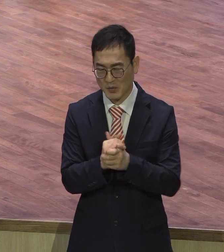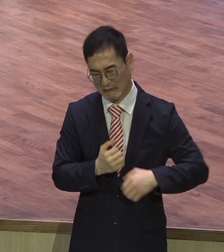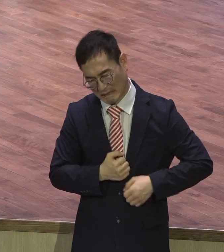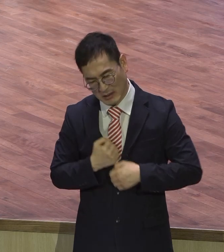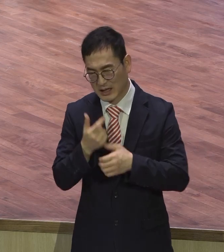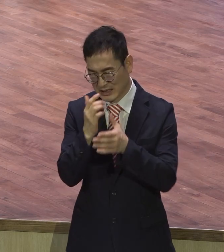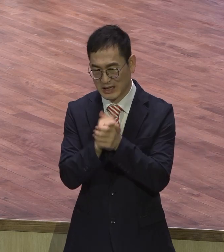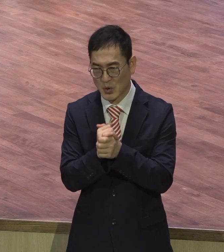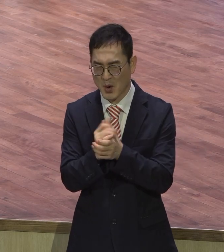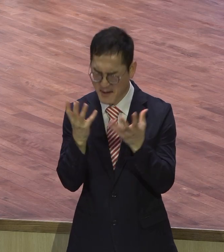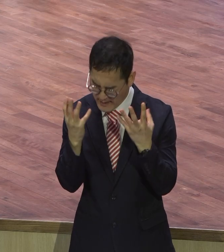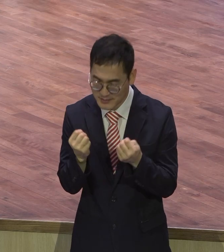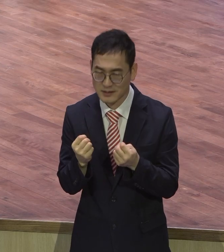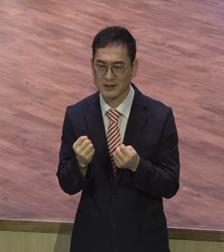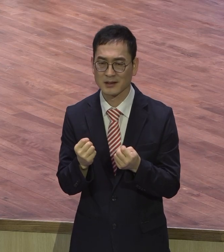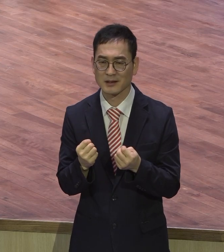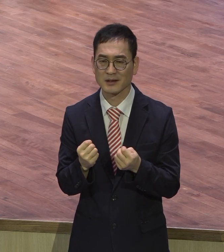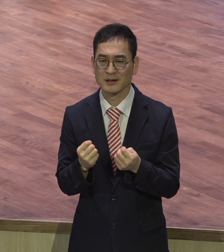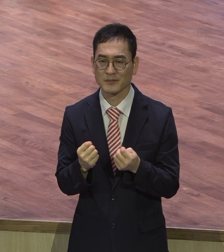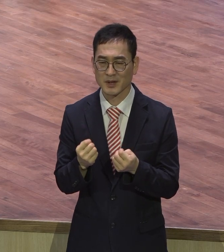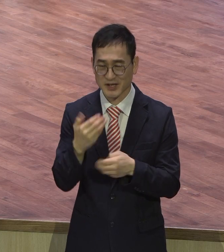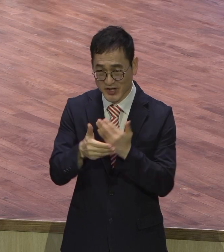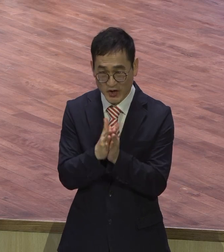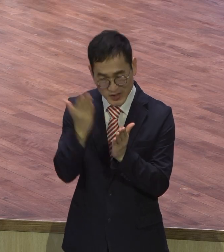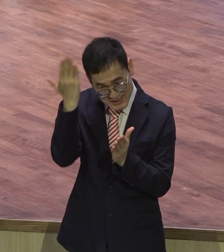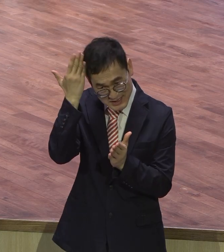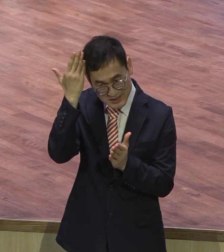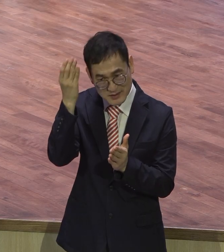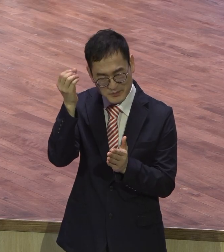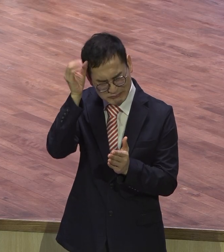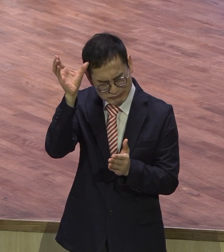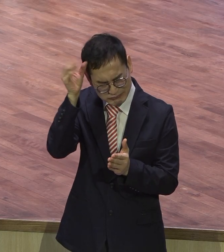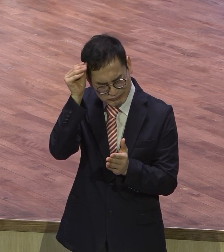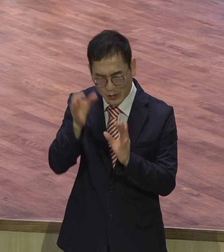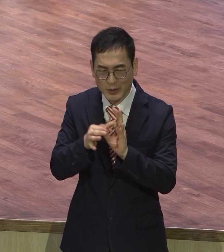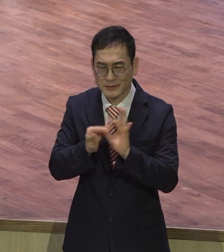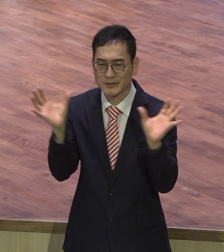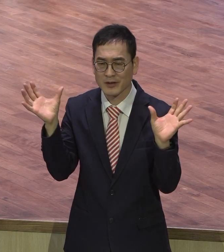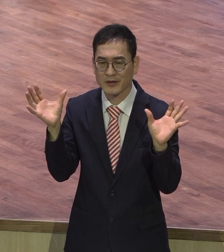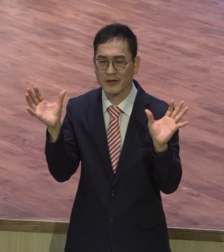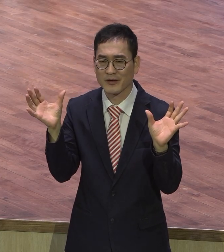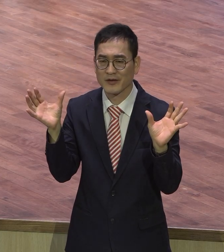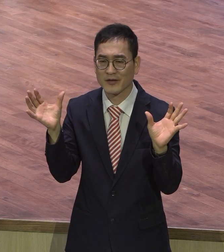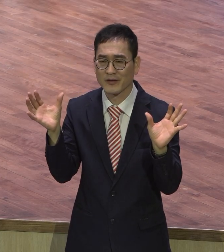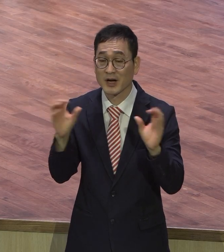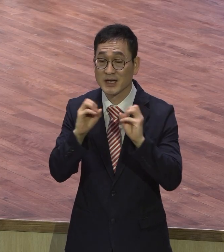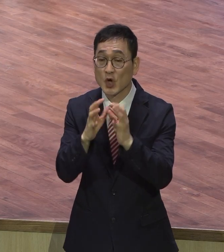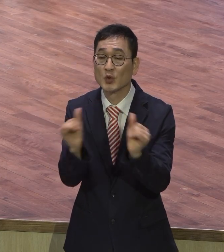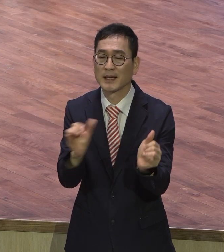성경을 많이 알든 작게 알든 상관없이 여러분이 전도자예요. 구원받는 순간의 전도자예요.